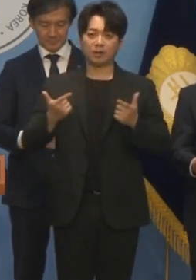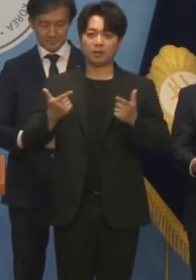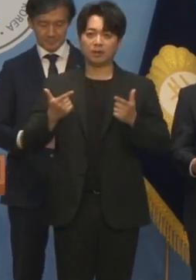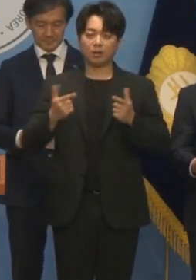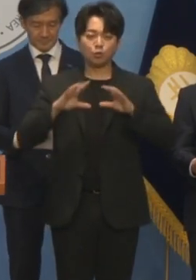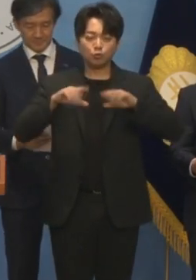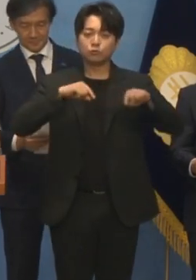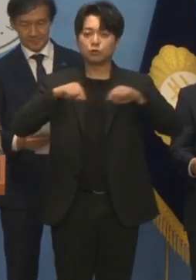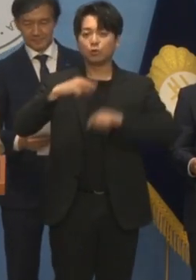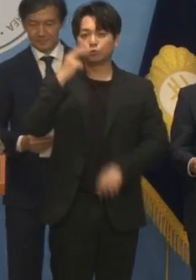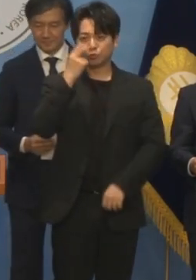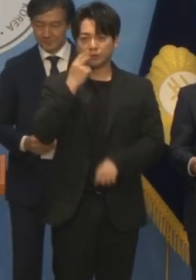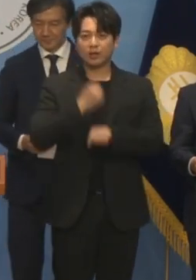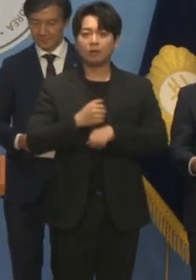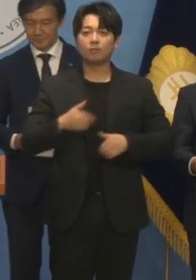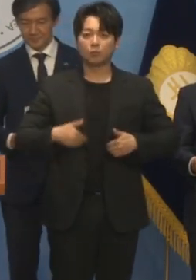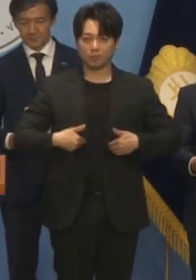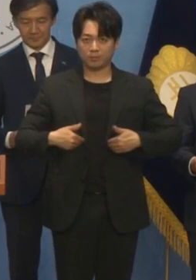것입니다.